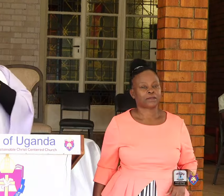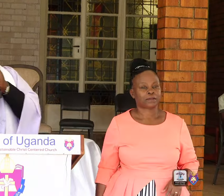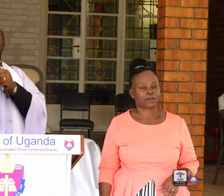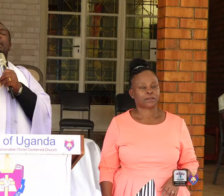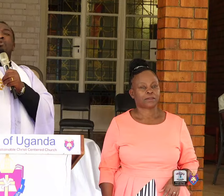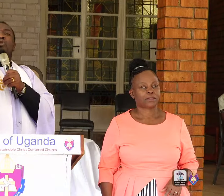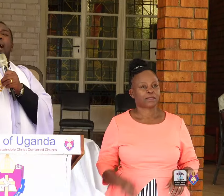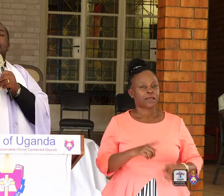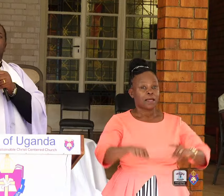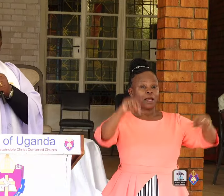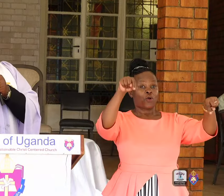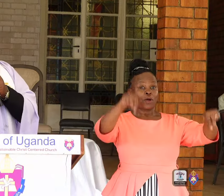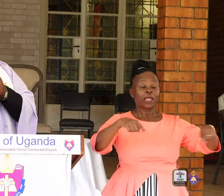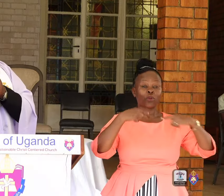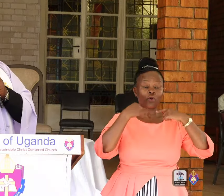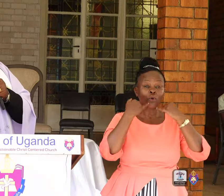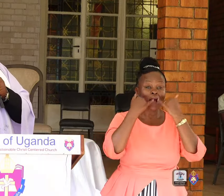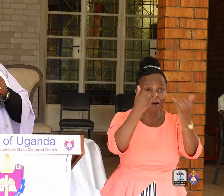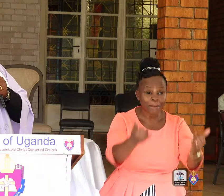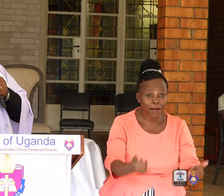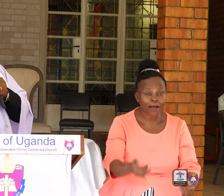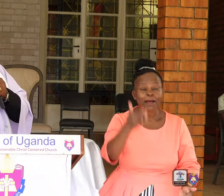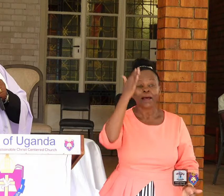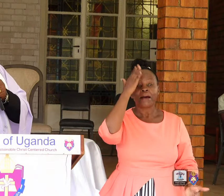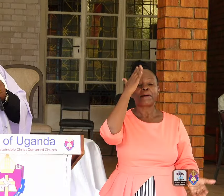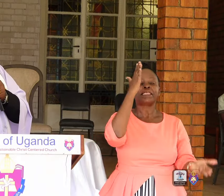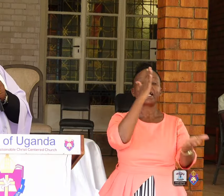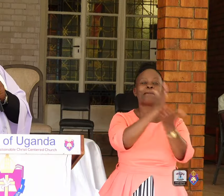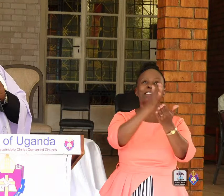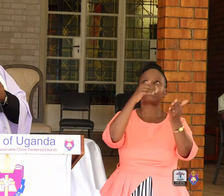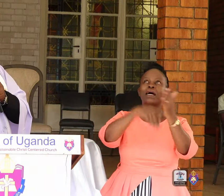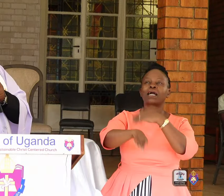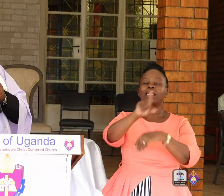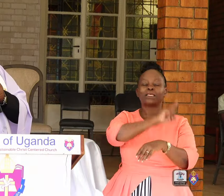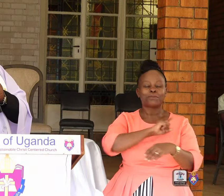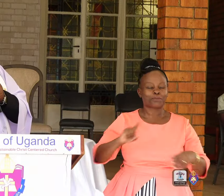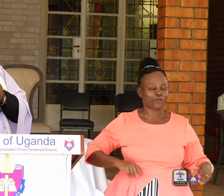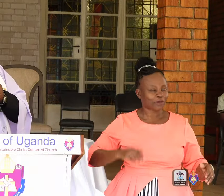naye olwaleero nkugamba kino manya amazima agali mukama waffe Yesu